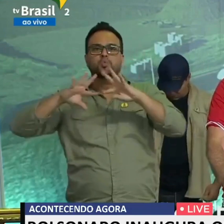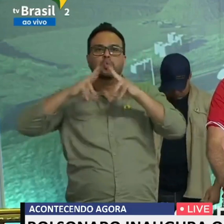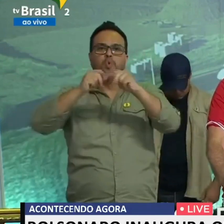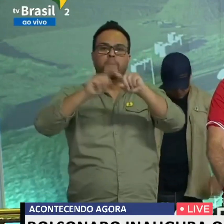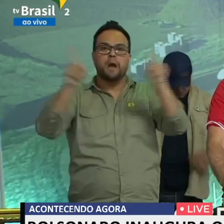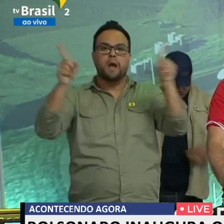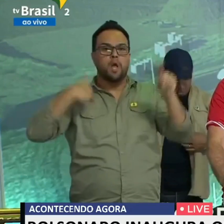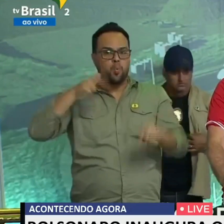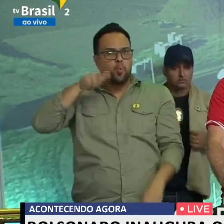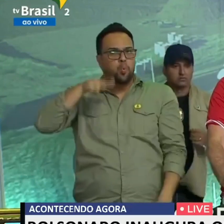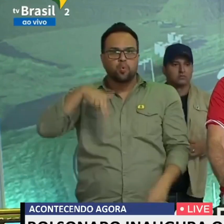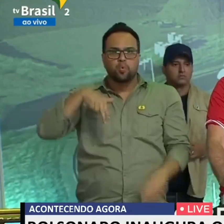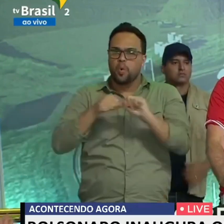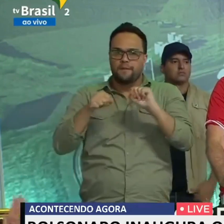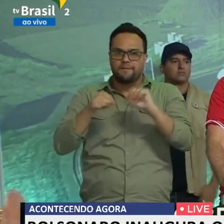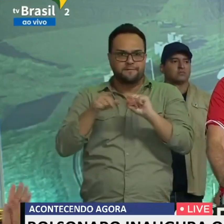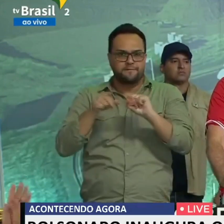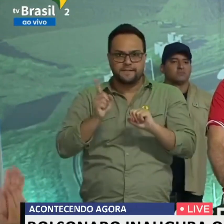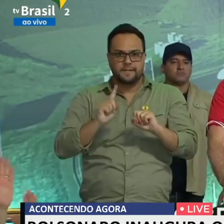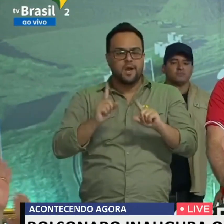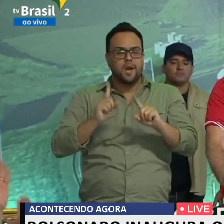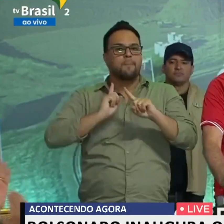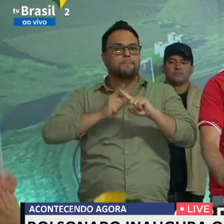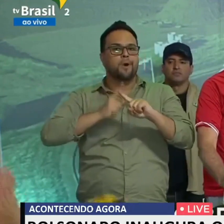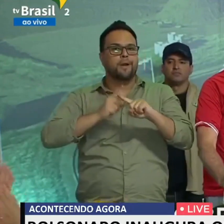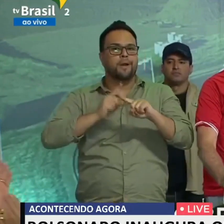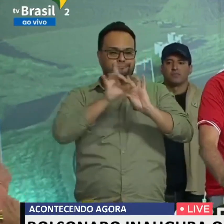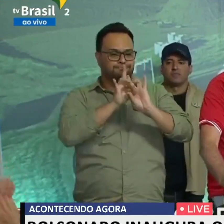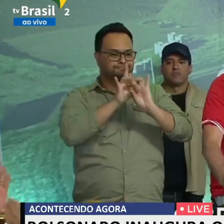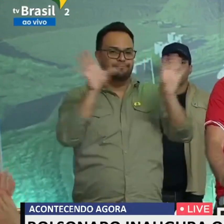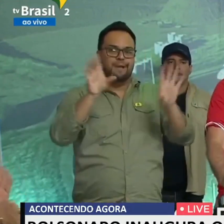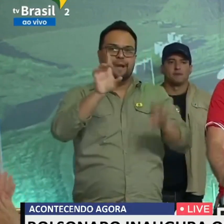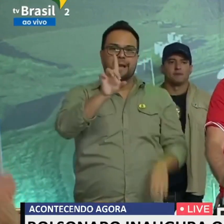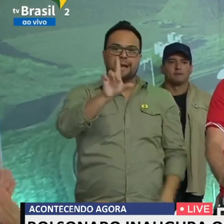cogitei isso, porque a liberdade...